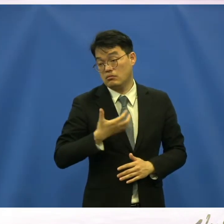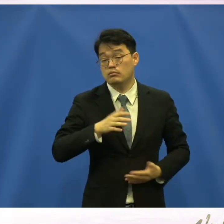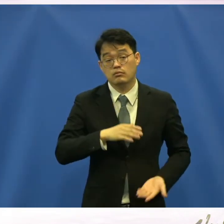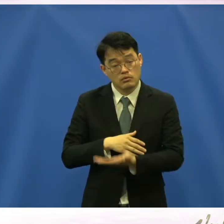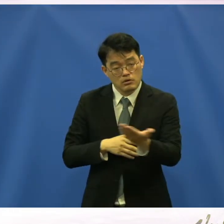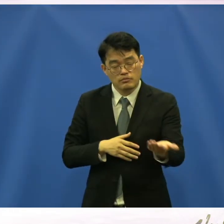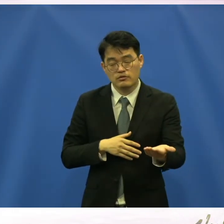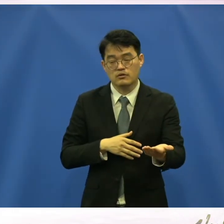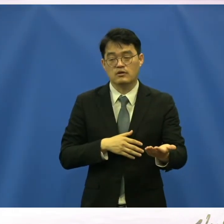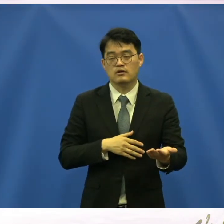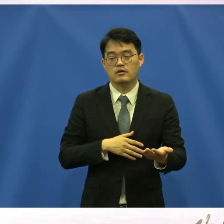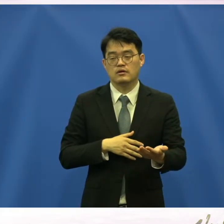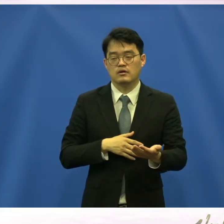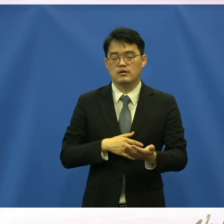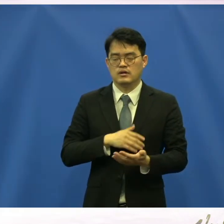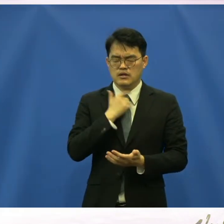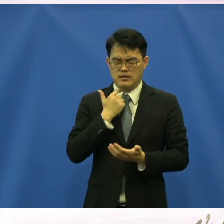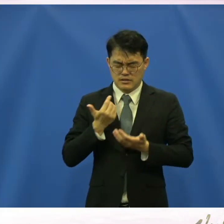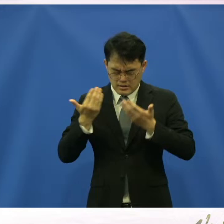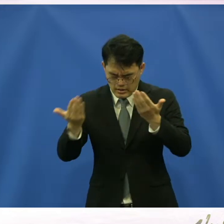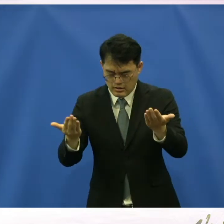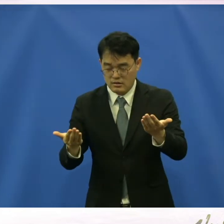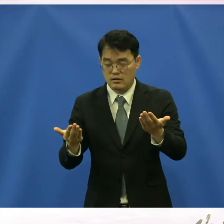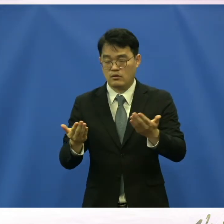자아가 죽으면 교회 생활도 달라집니다.